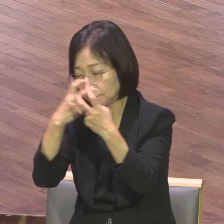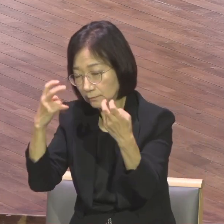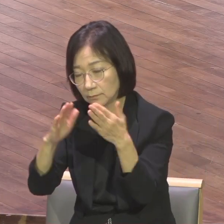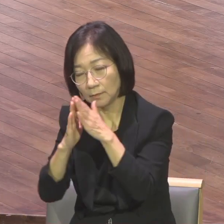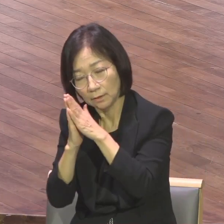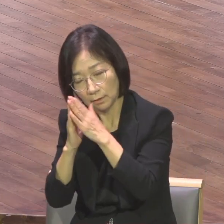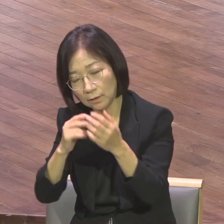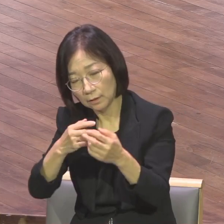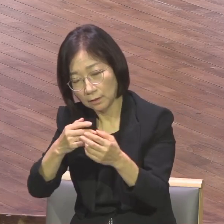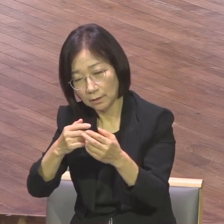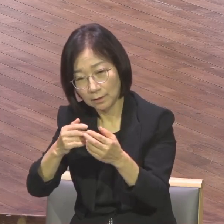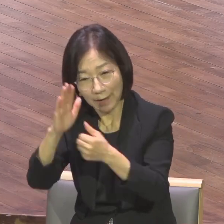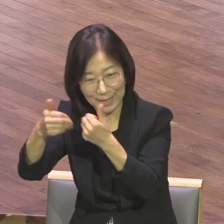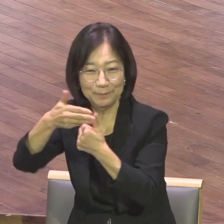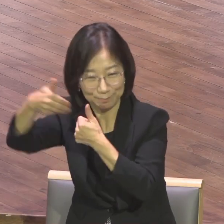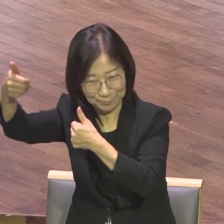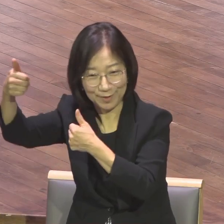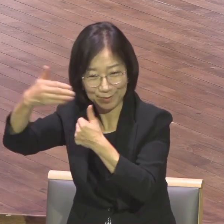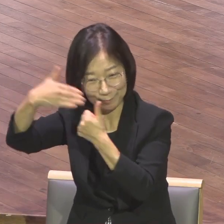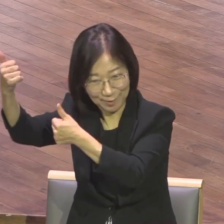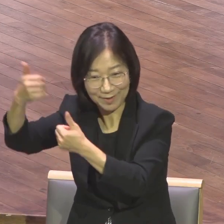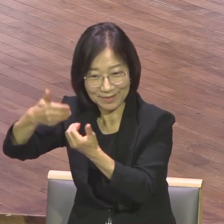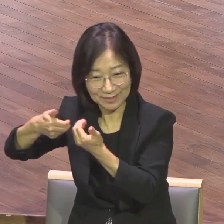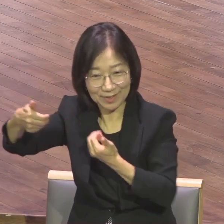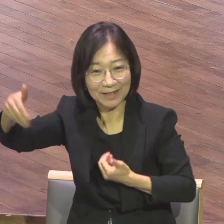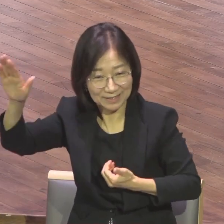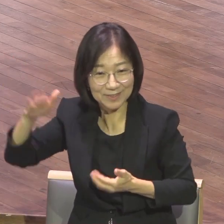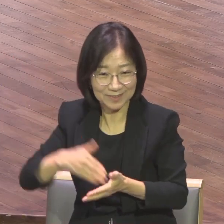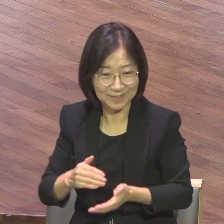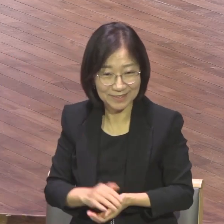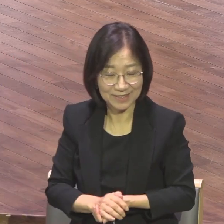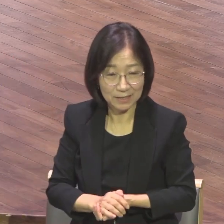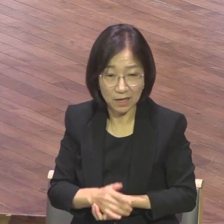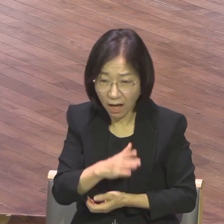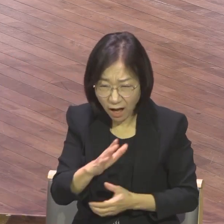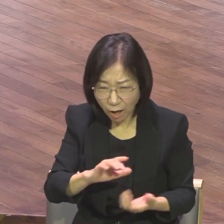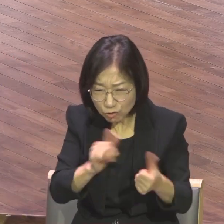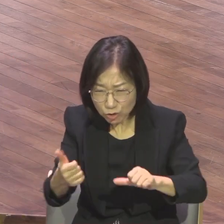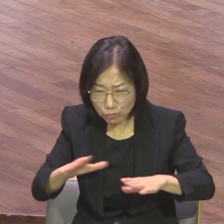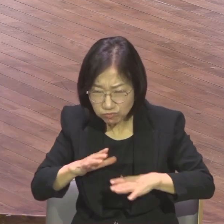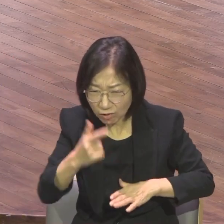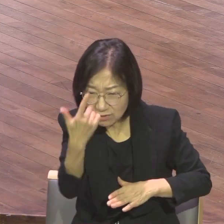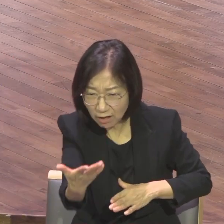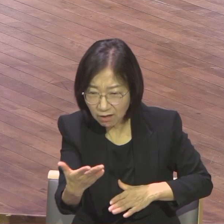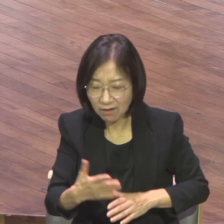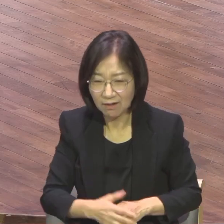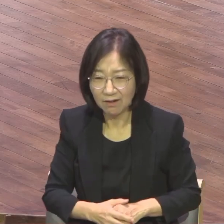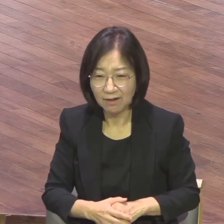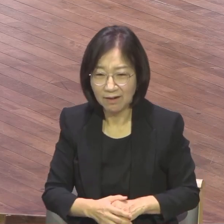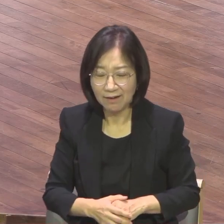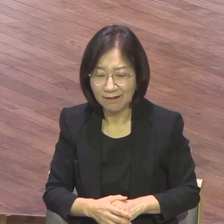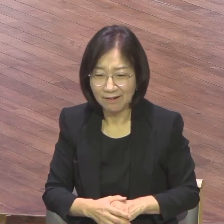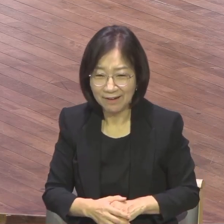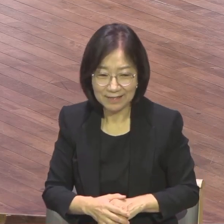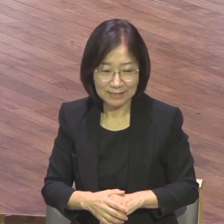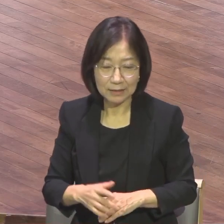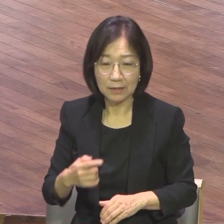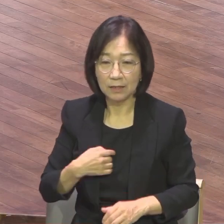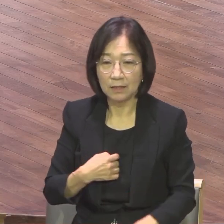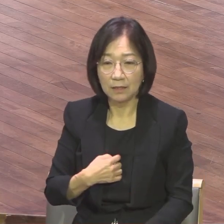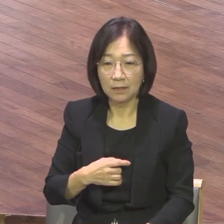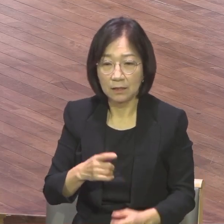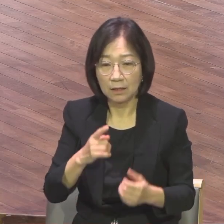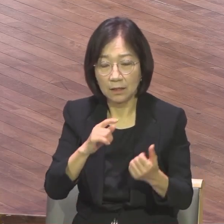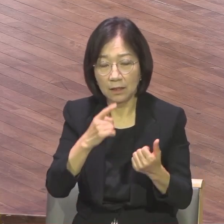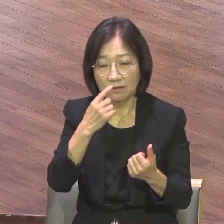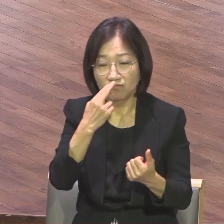그 준비해야 되잖아요. 매일 매일 뭐 죽는 게 무섭습니까? 숨 끝나면요 행복해요. 끝나면